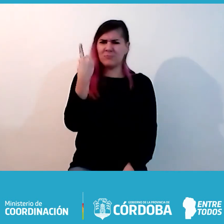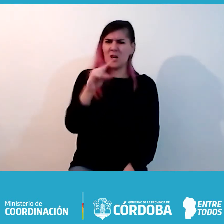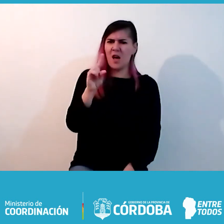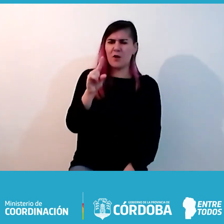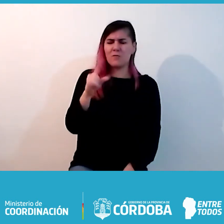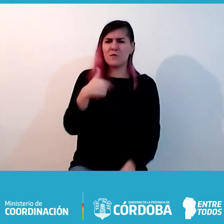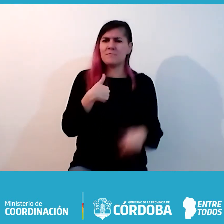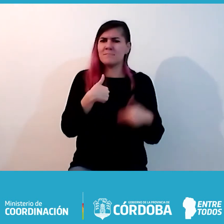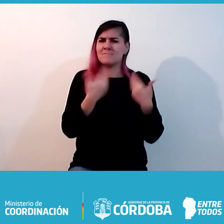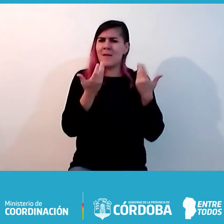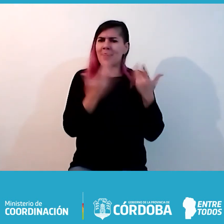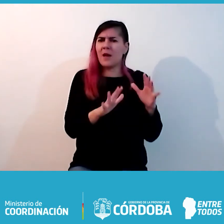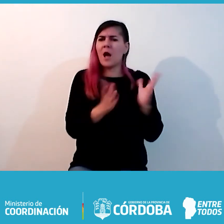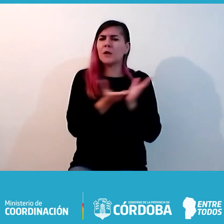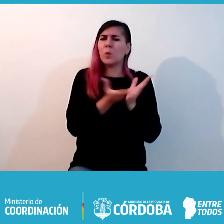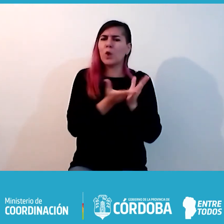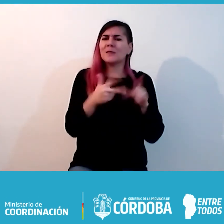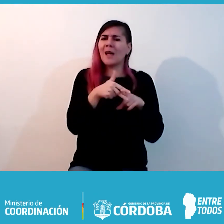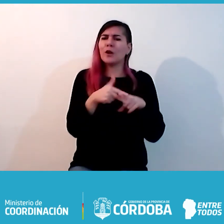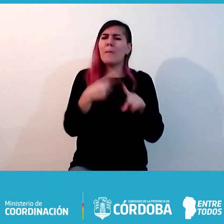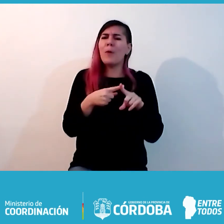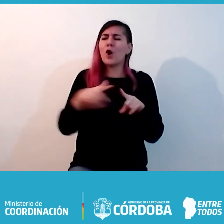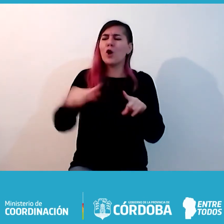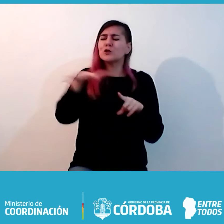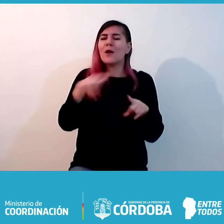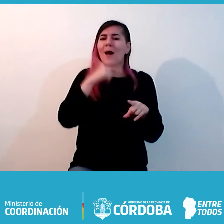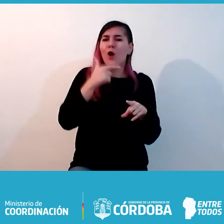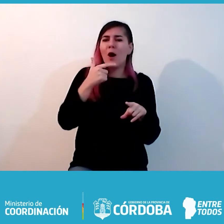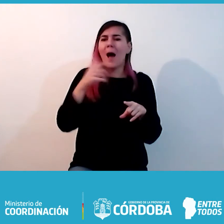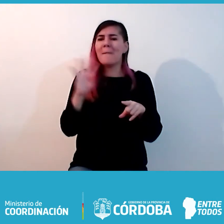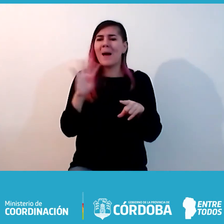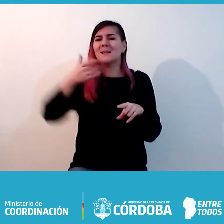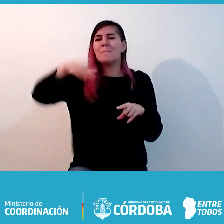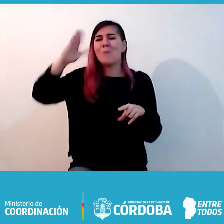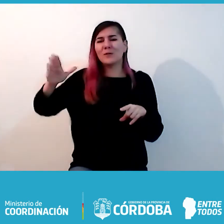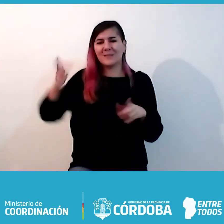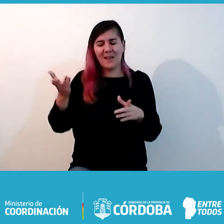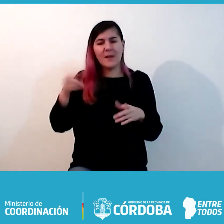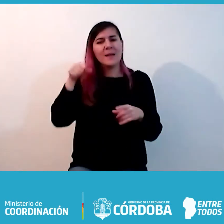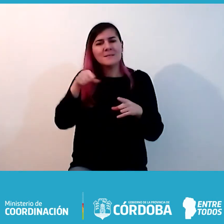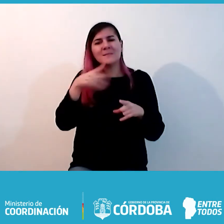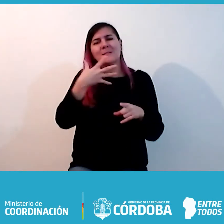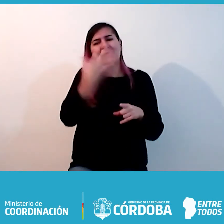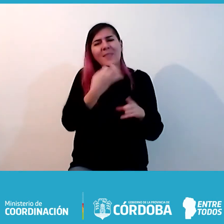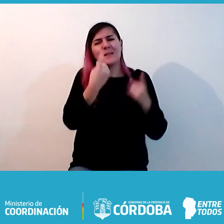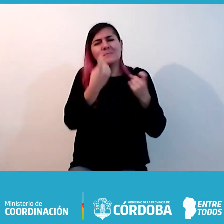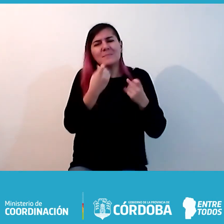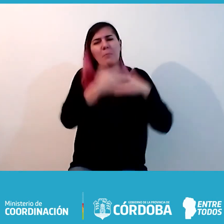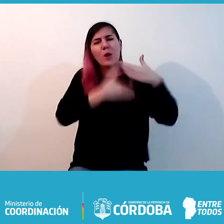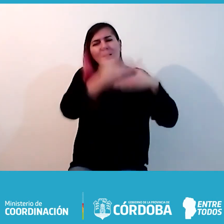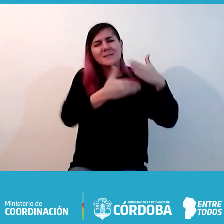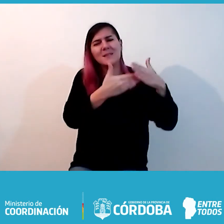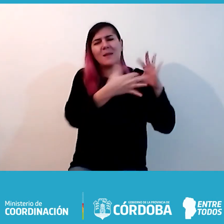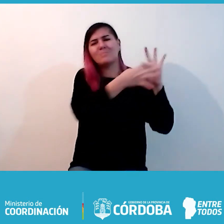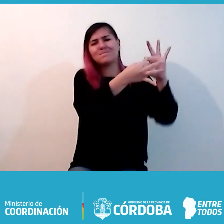deja el estudio de técnicos el paso por zonas rojas y amarillas de monte. Afirma que esto es realmente lo que se necesita, progresar en la